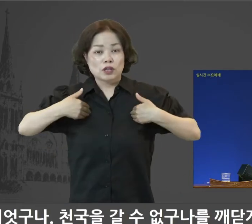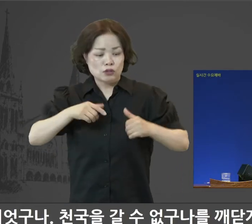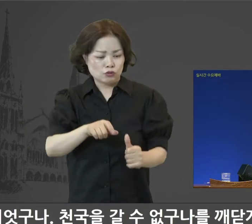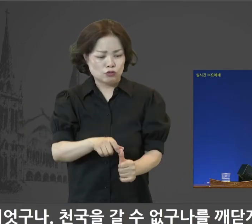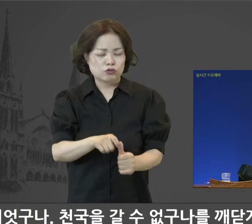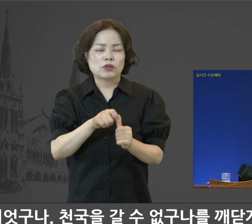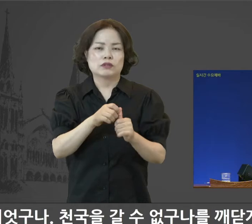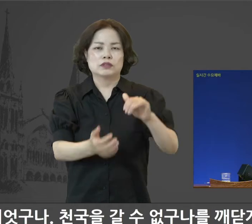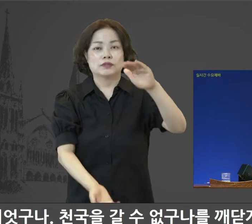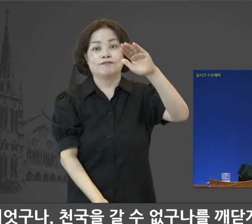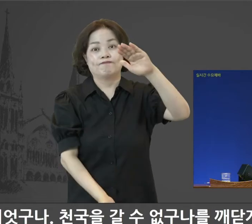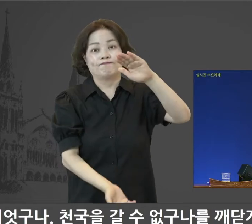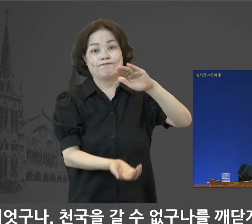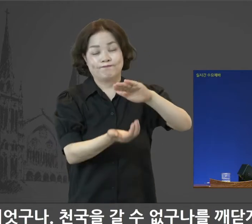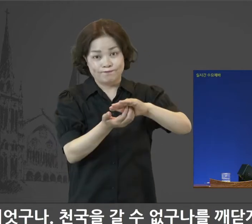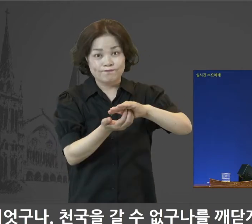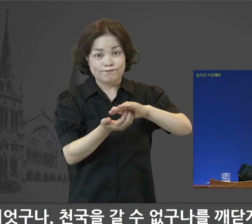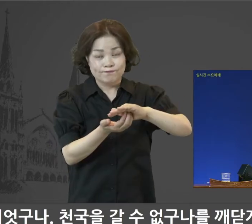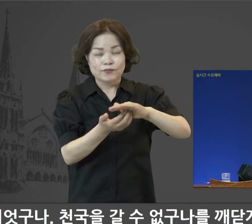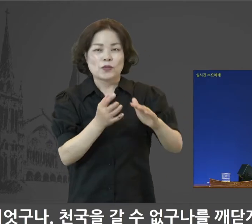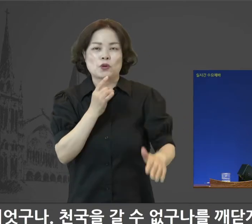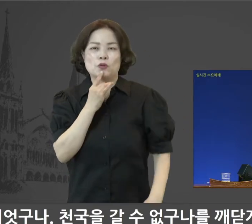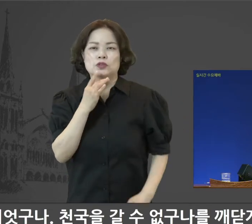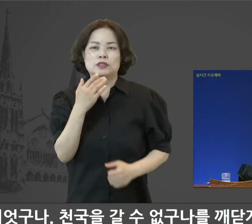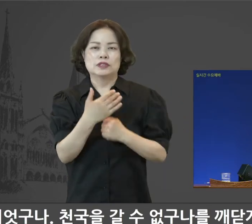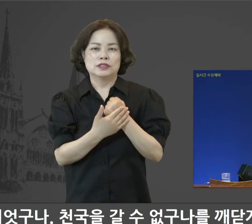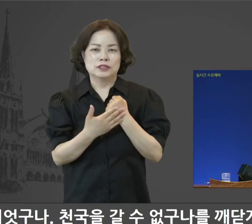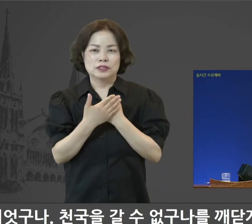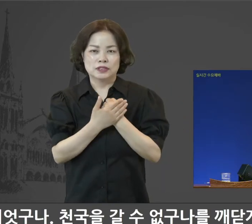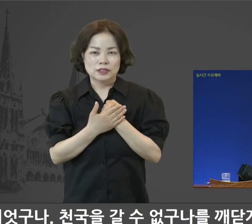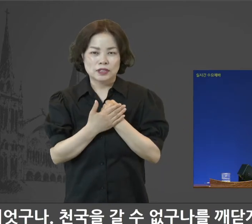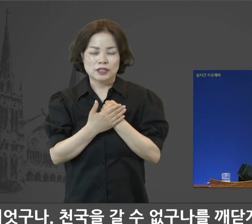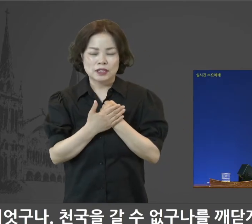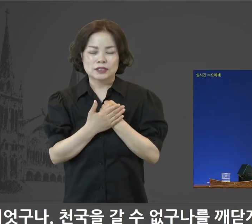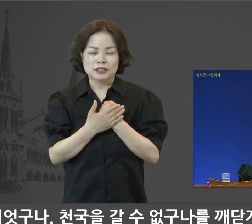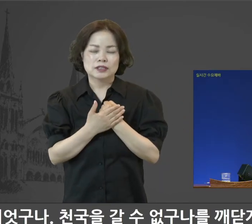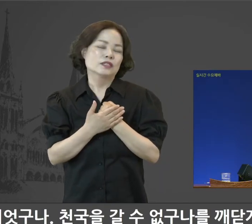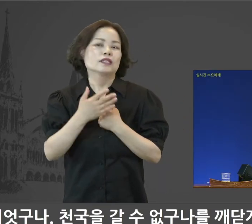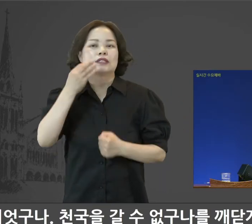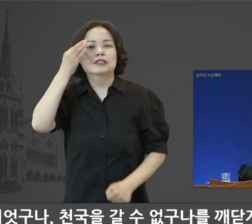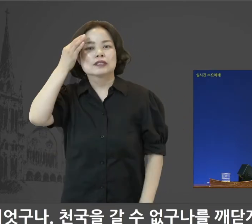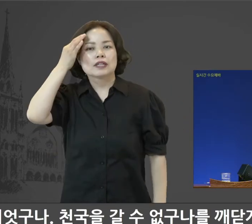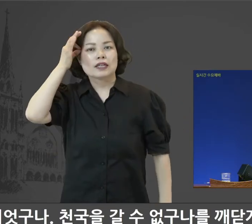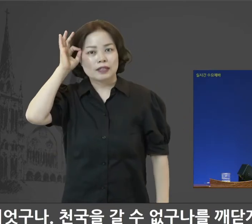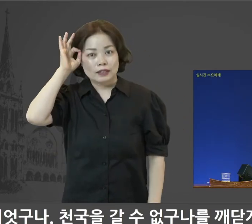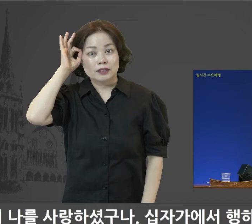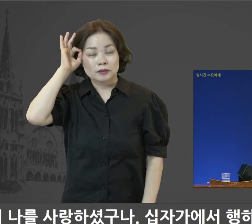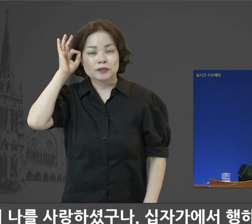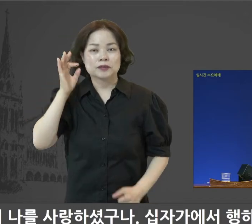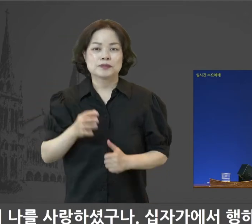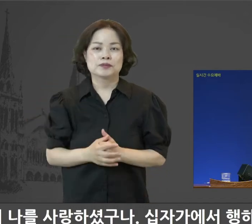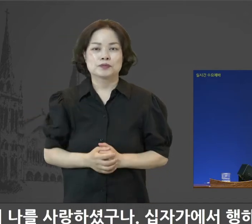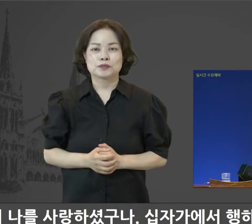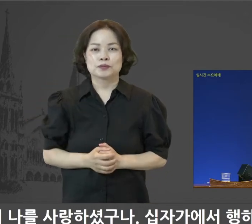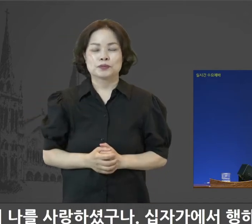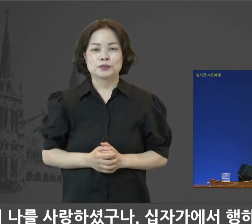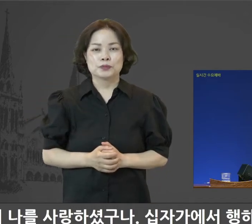구원을 이루셨구나. 이것은 오직 은혜구나 라는 사실을 깨닫게 된다라는 것이죠.